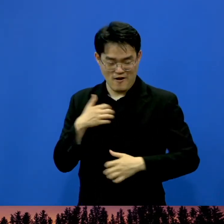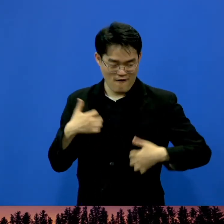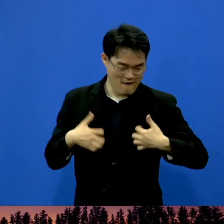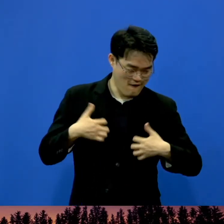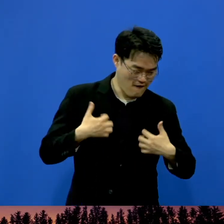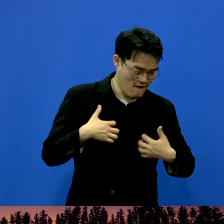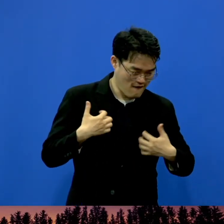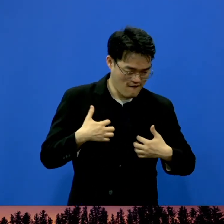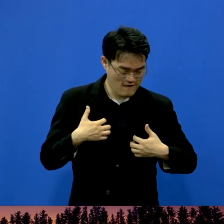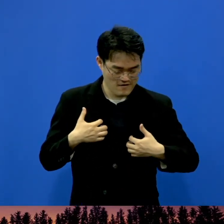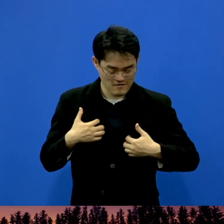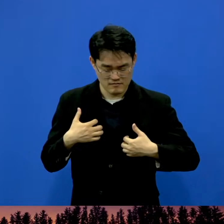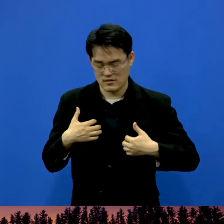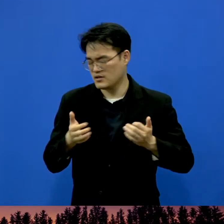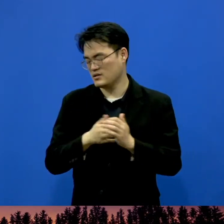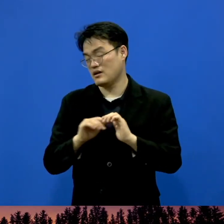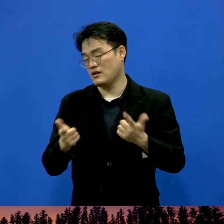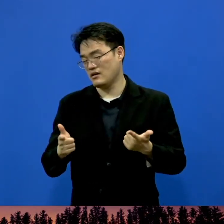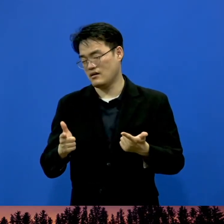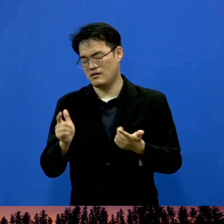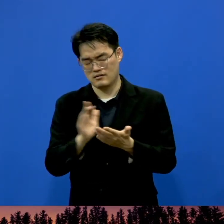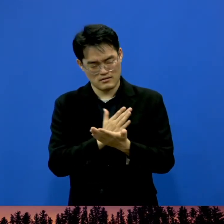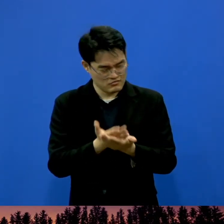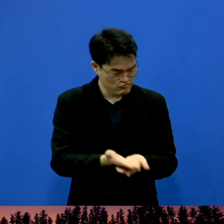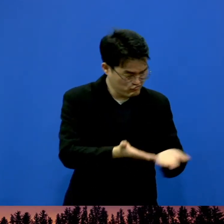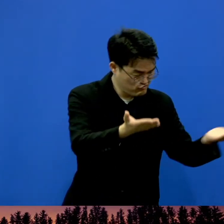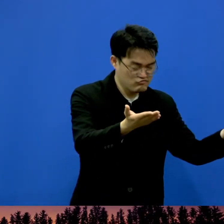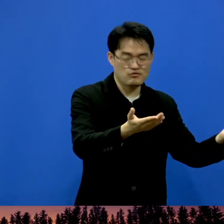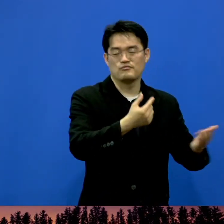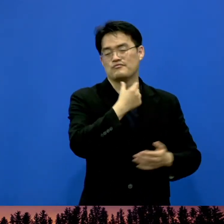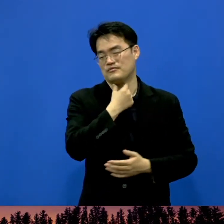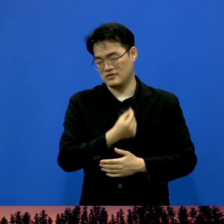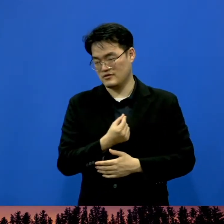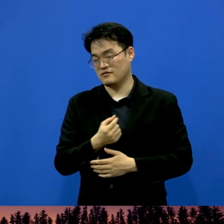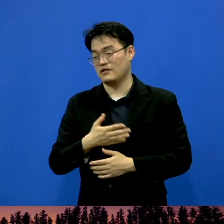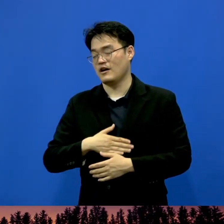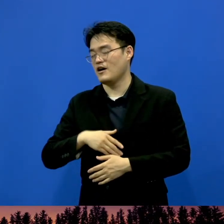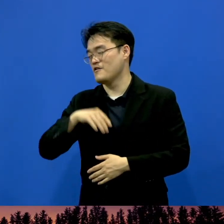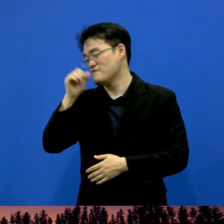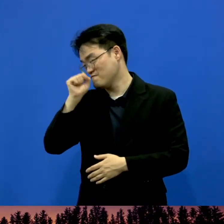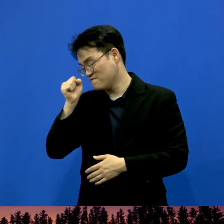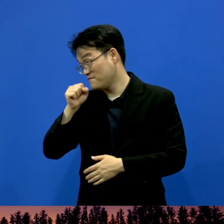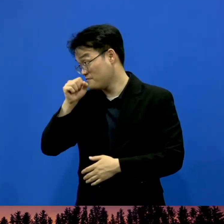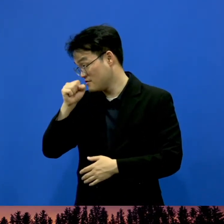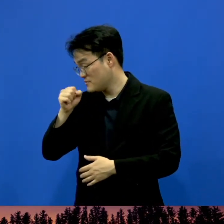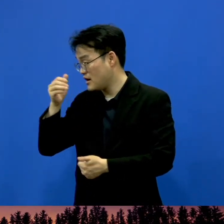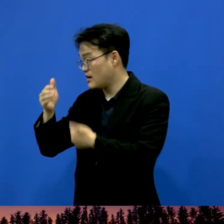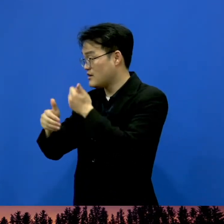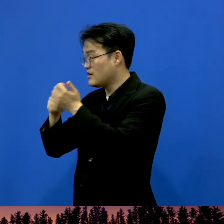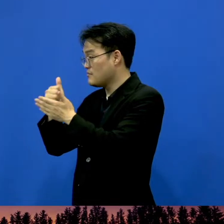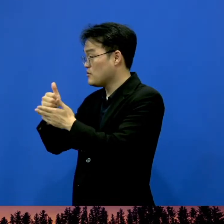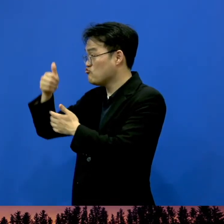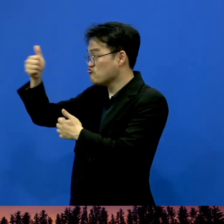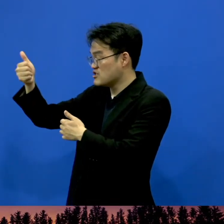않으셨다는 거예요. 여러분 내가 좋아서 하는 일도 좋아요. 그러나 주인이 맡긴 것,